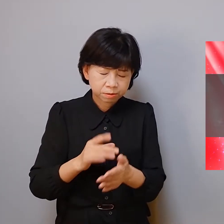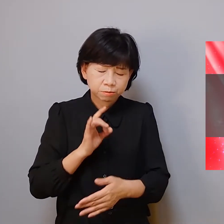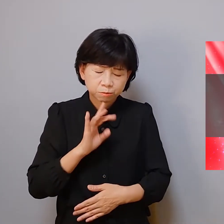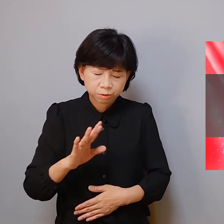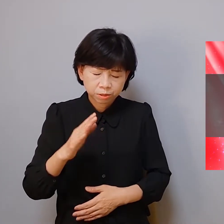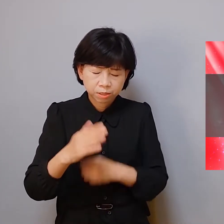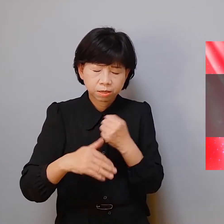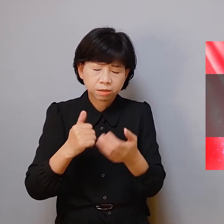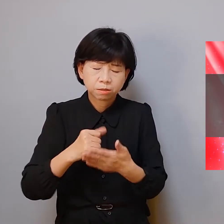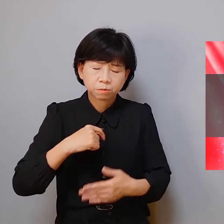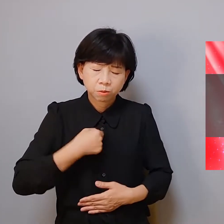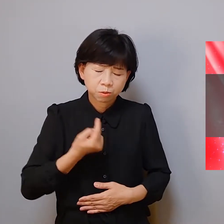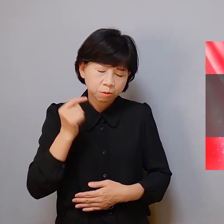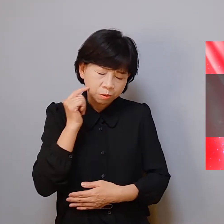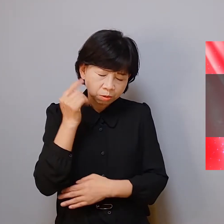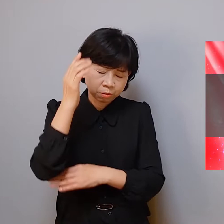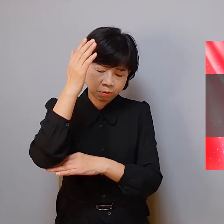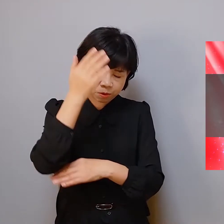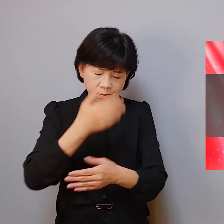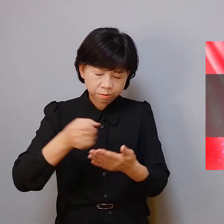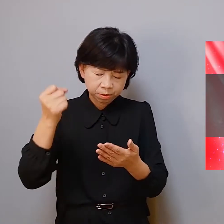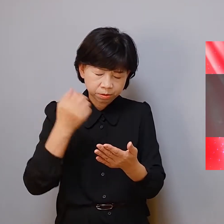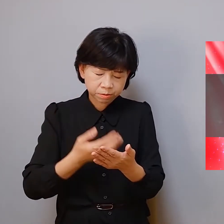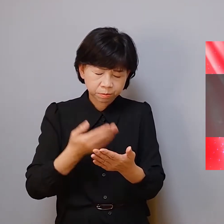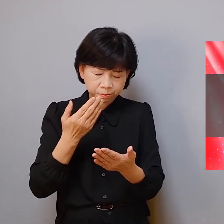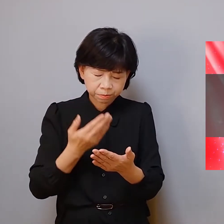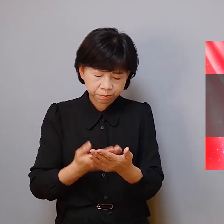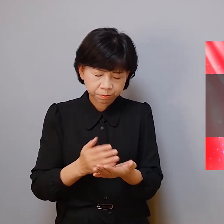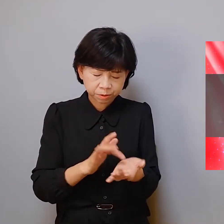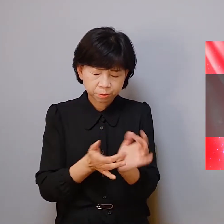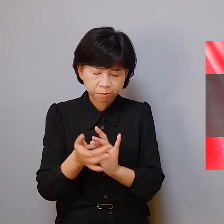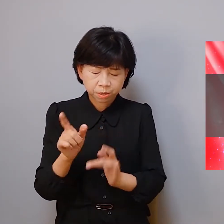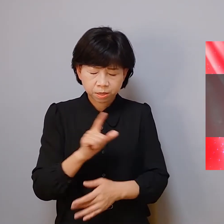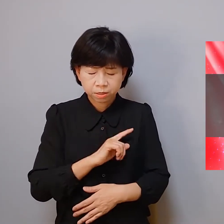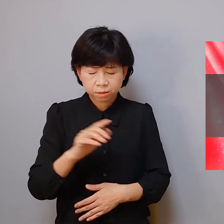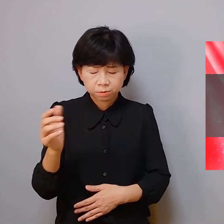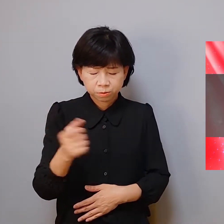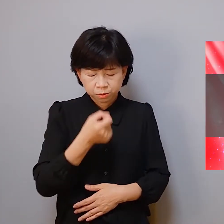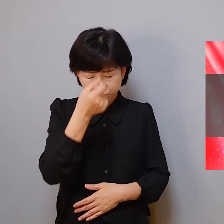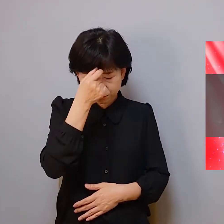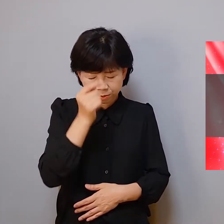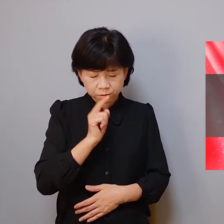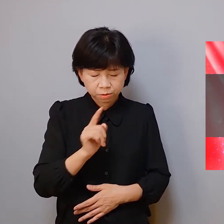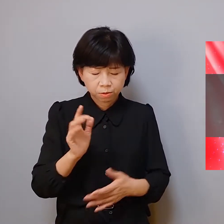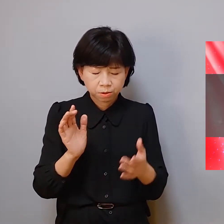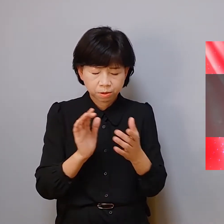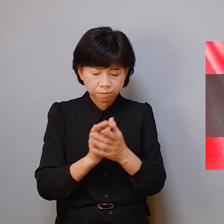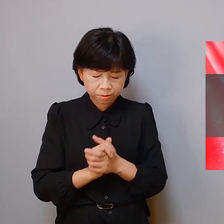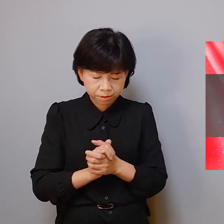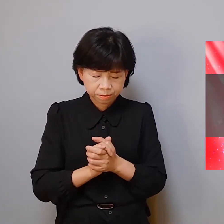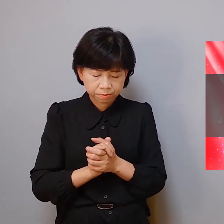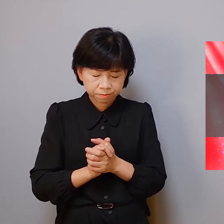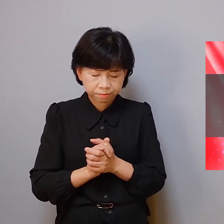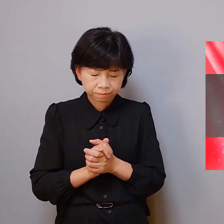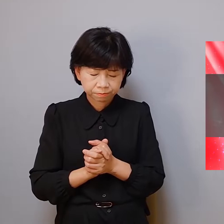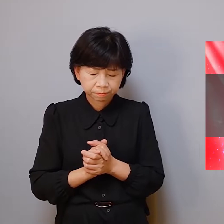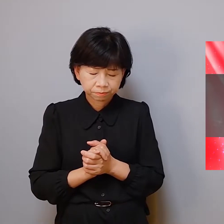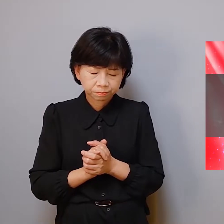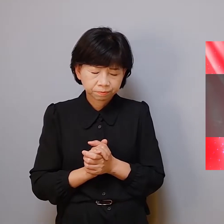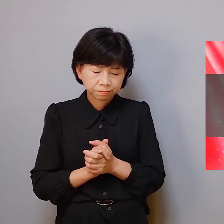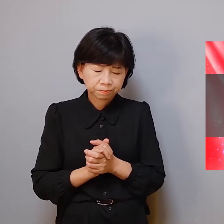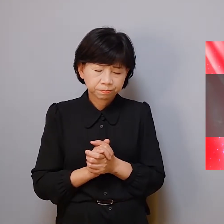오직 하나님만 홀로 영광 받으시옵소서. 예수님 이름으로 기도드립니다. 아멘.